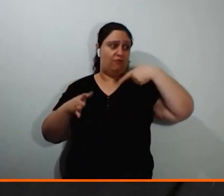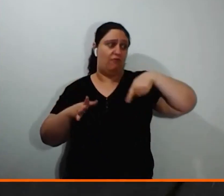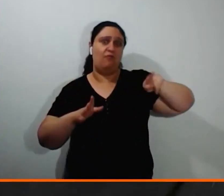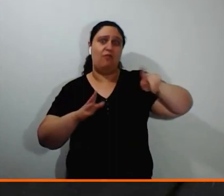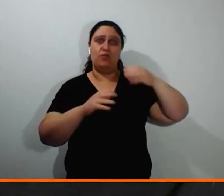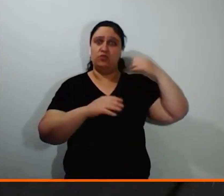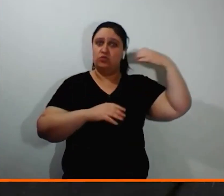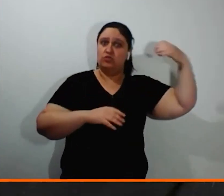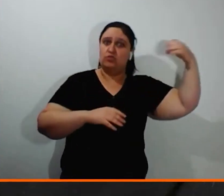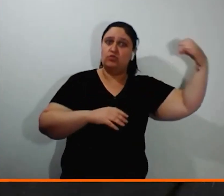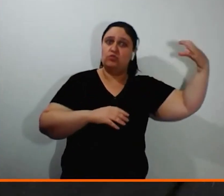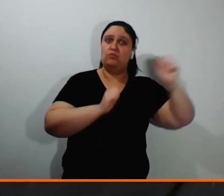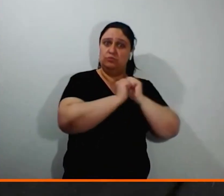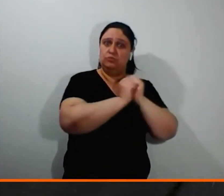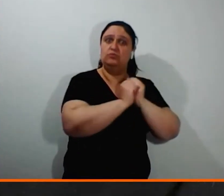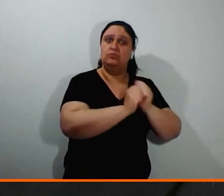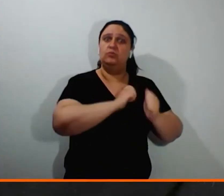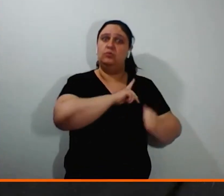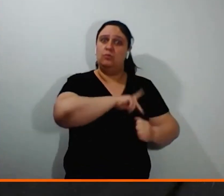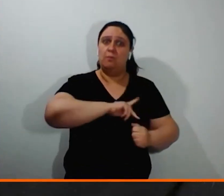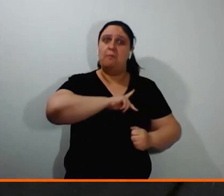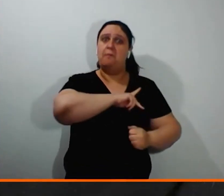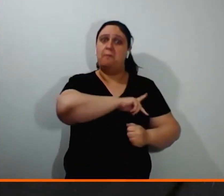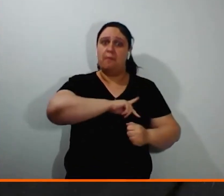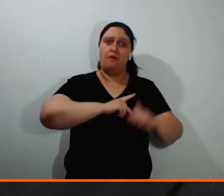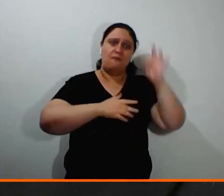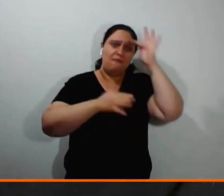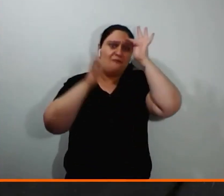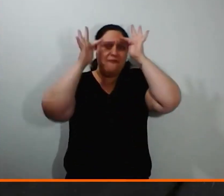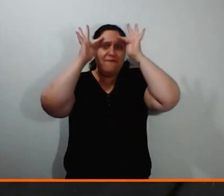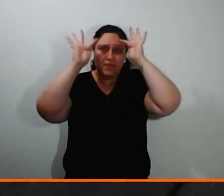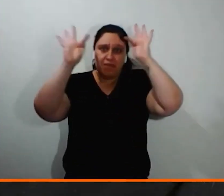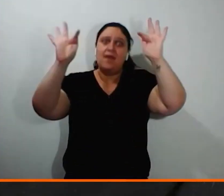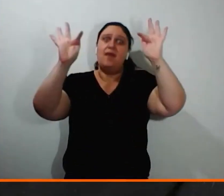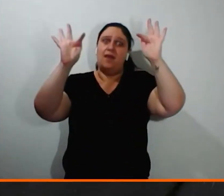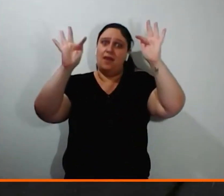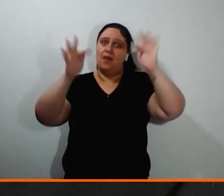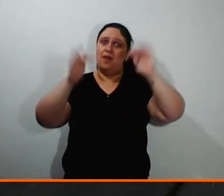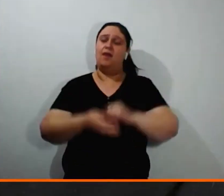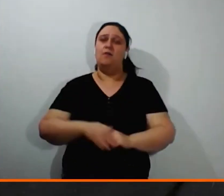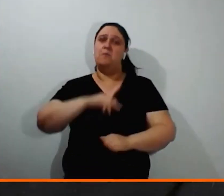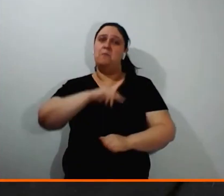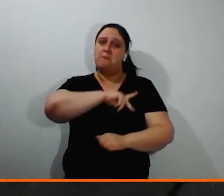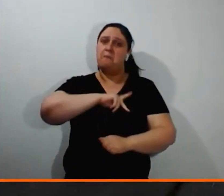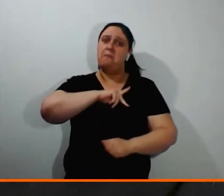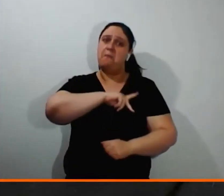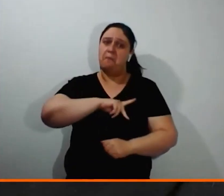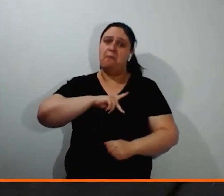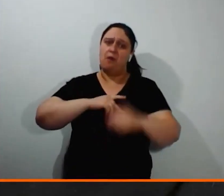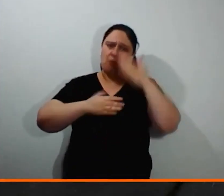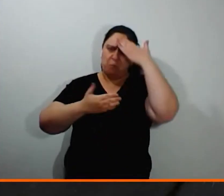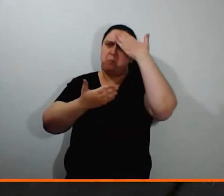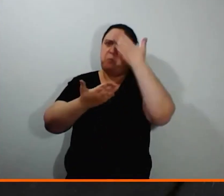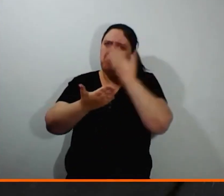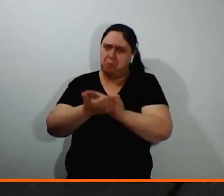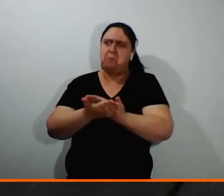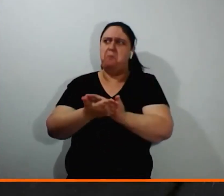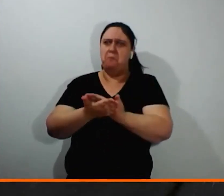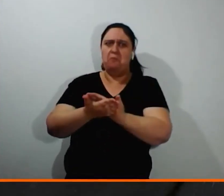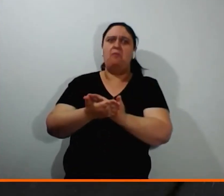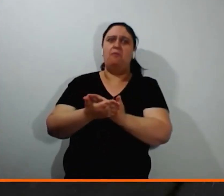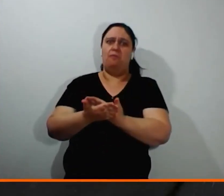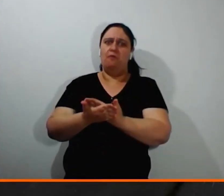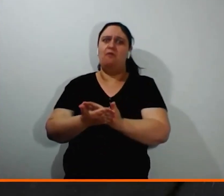fiel, de total confiança de Paulo. Paulo confiava nele totalmente,